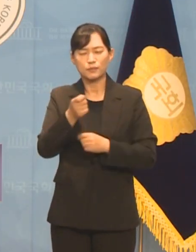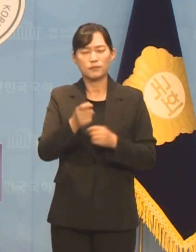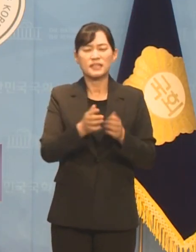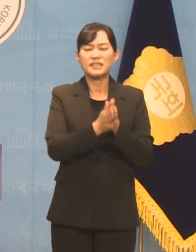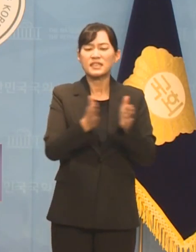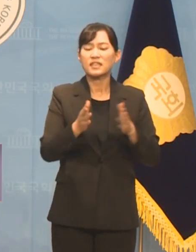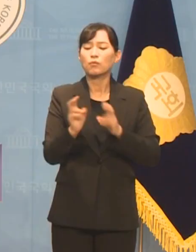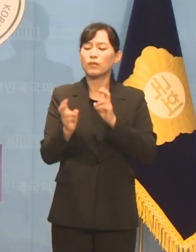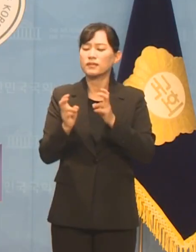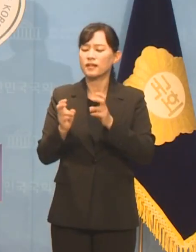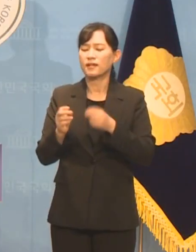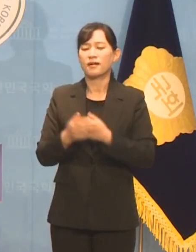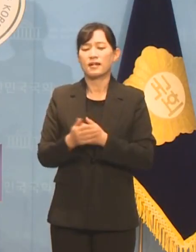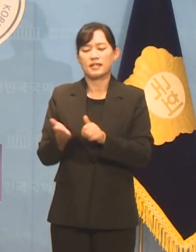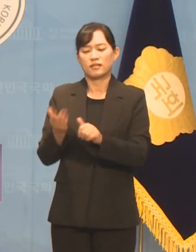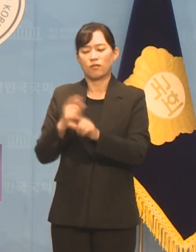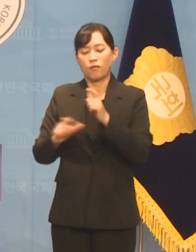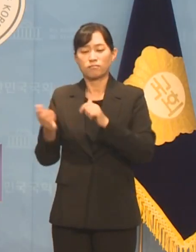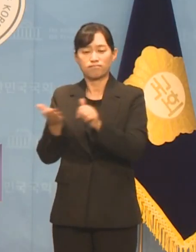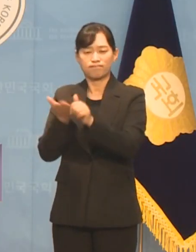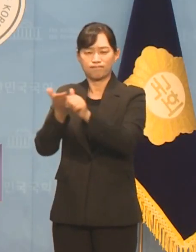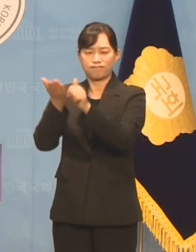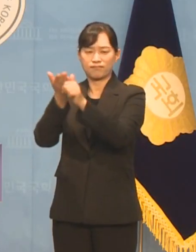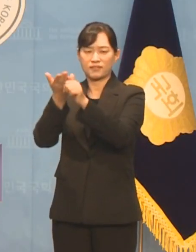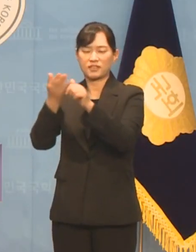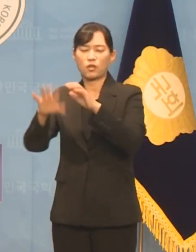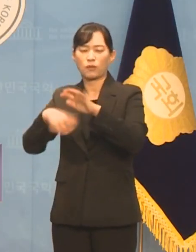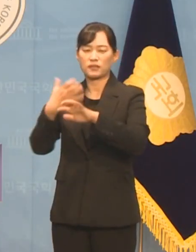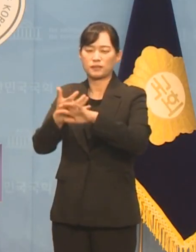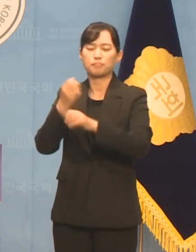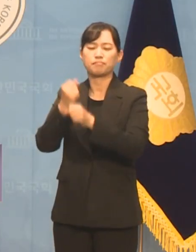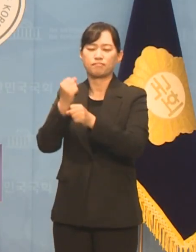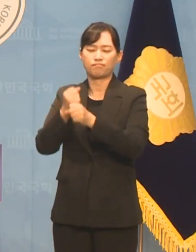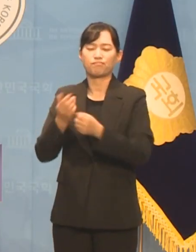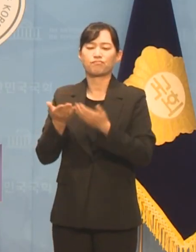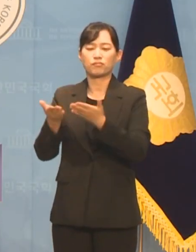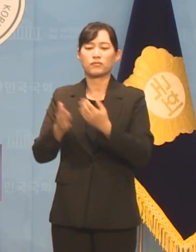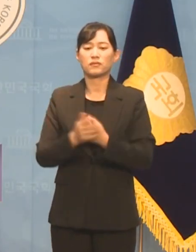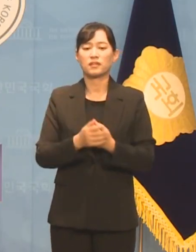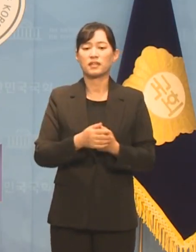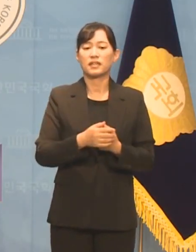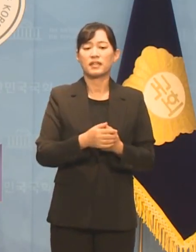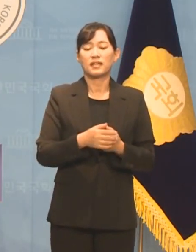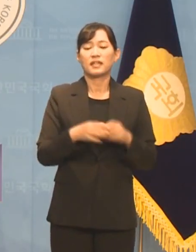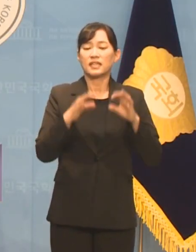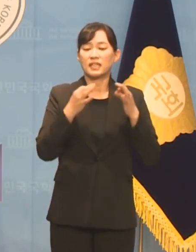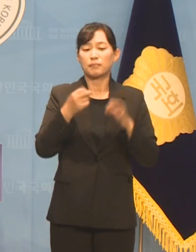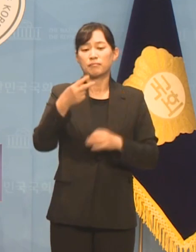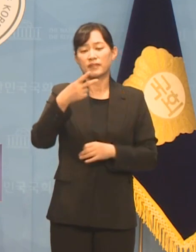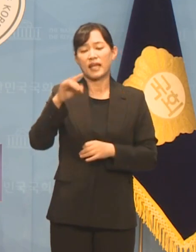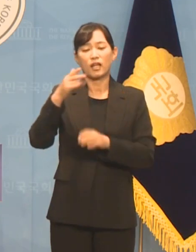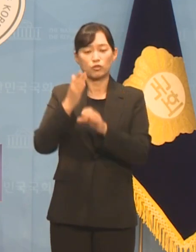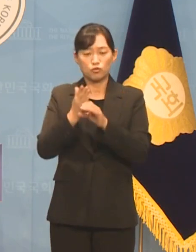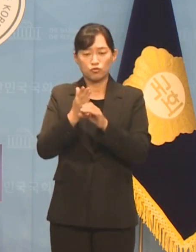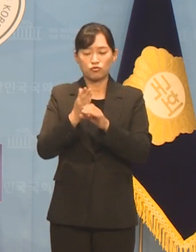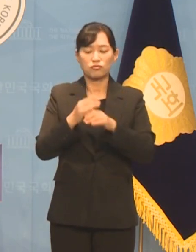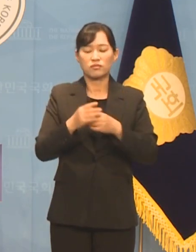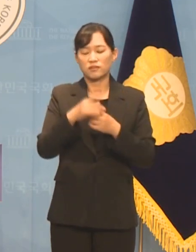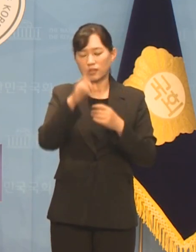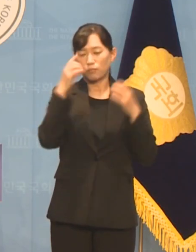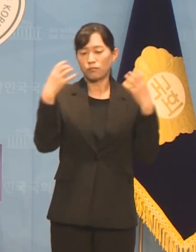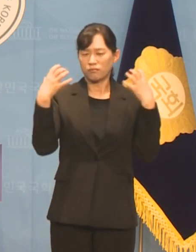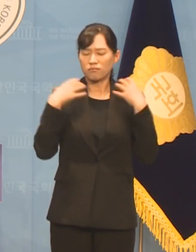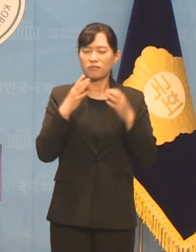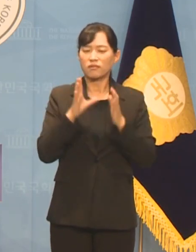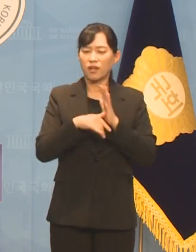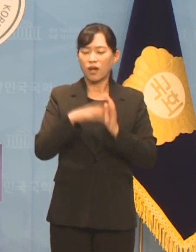조성에 집중해 성장 방식의 혁신을 이루겠습니다. 김대중 정부의 벤처 육성 정책이 IMF